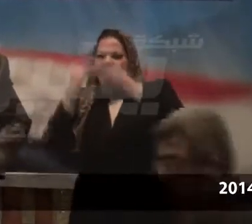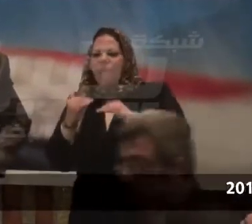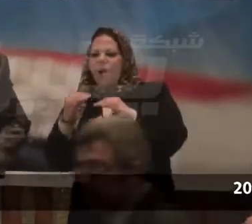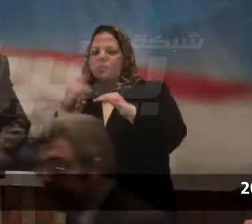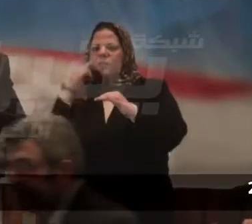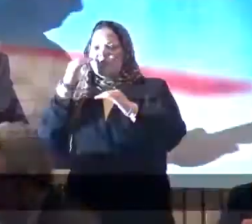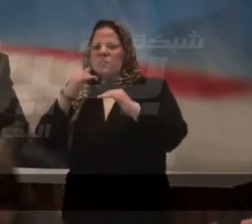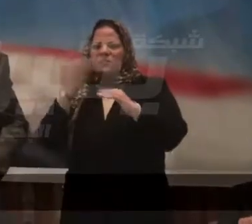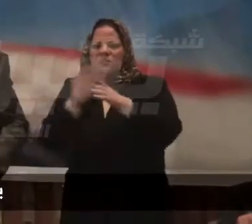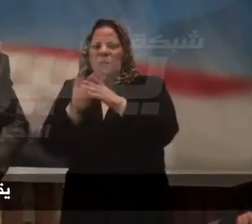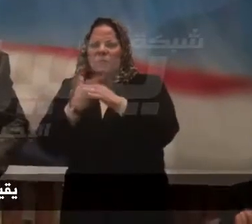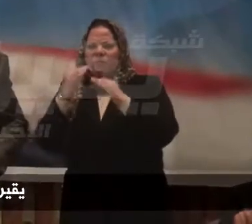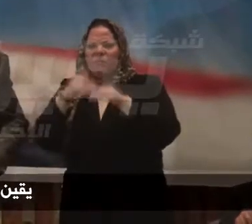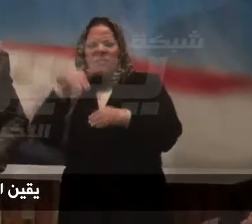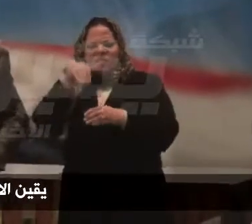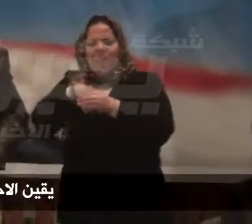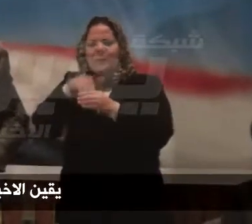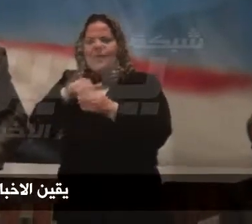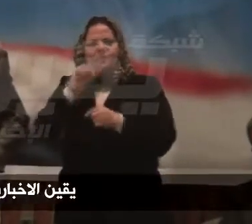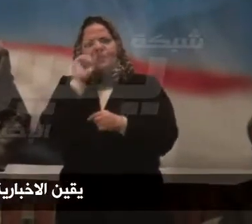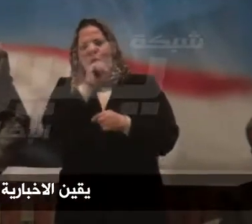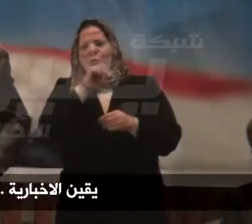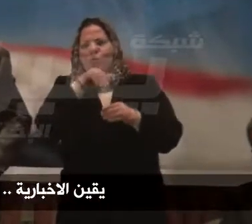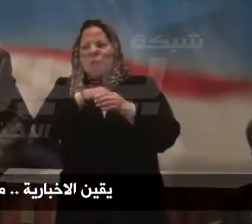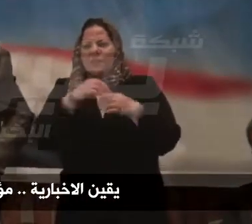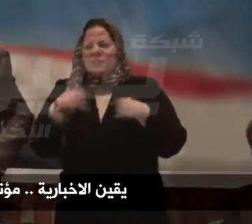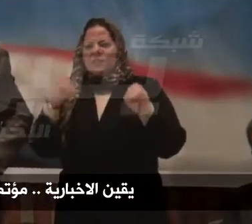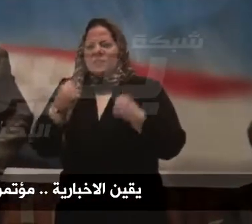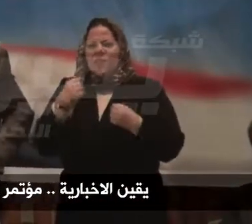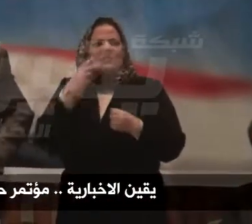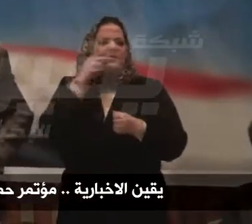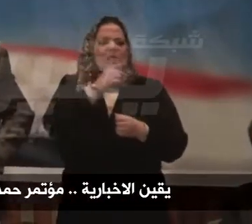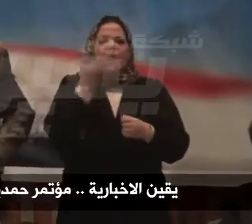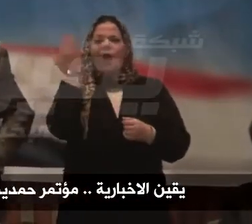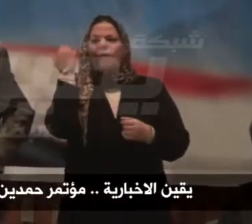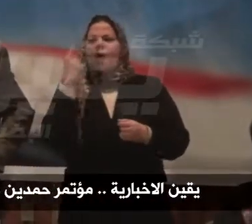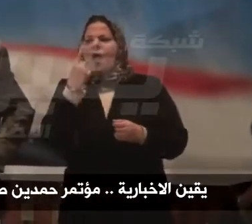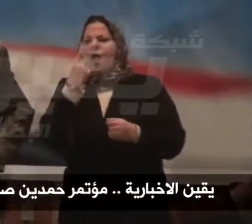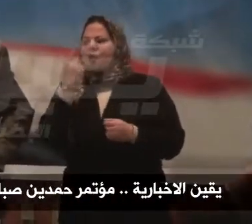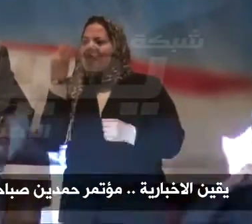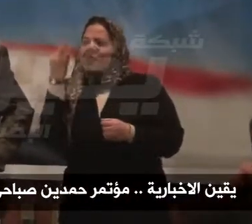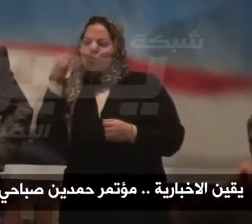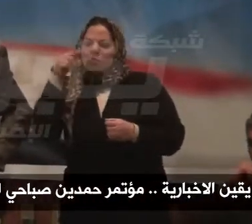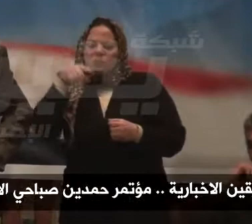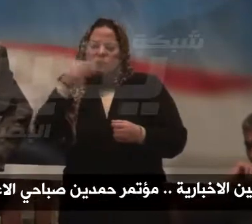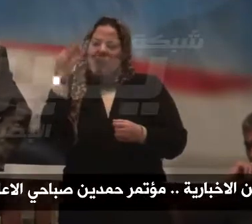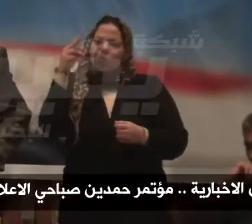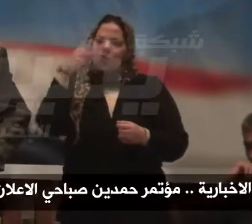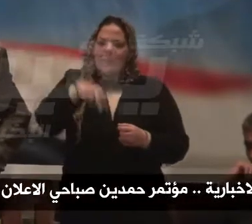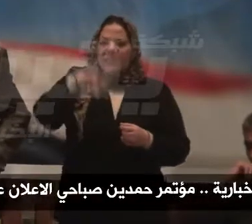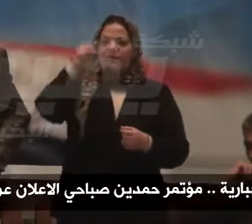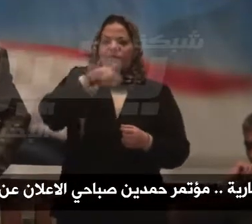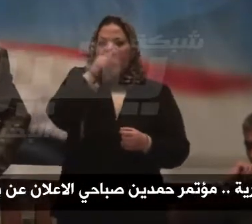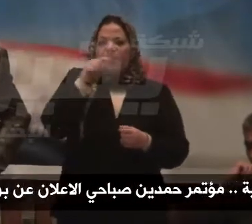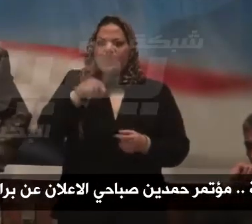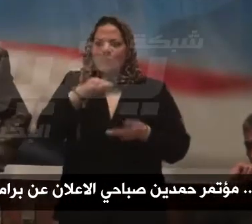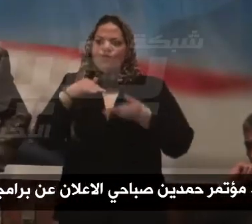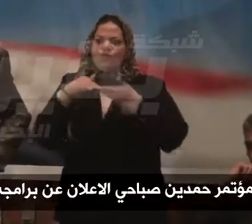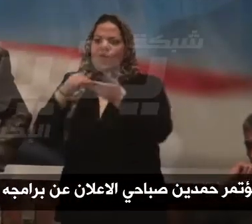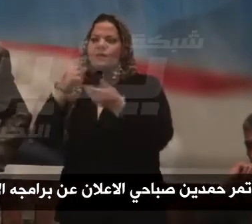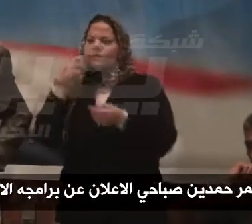انخفاض مستوى الخدمة الصحية سببه في 83% لسوء